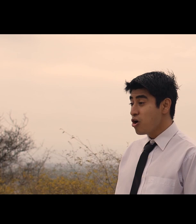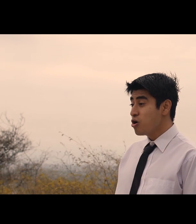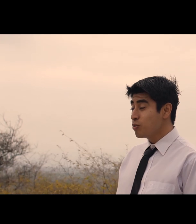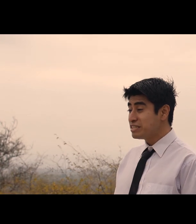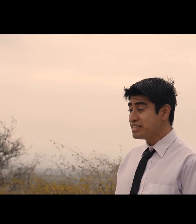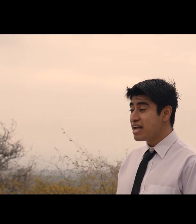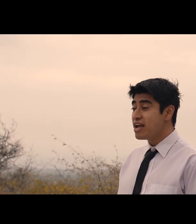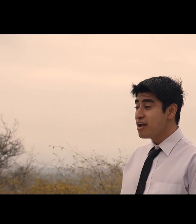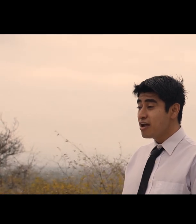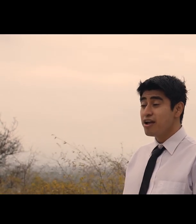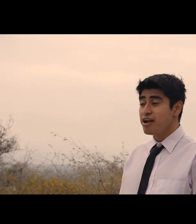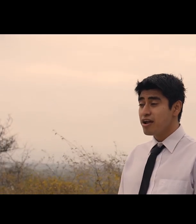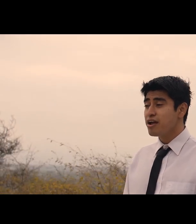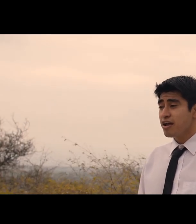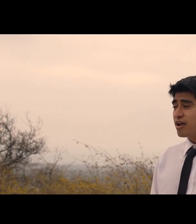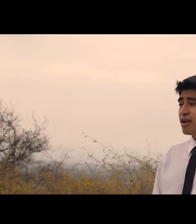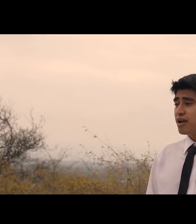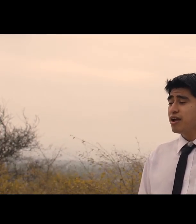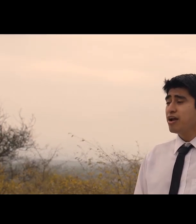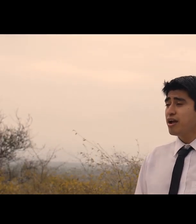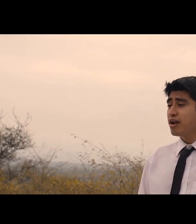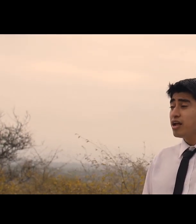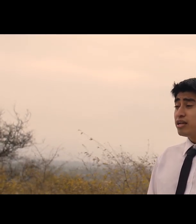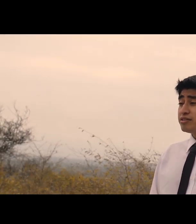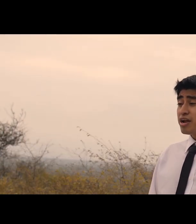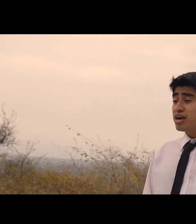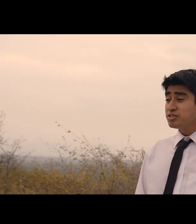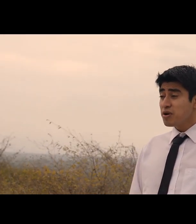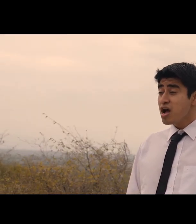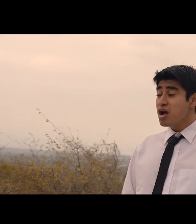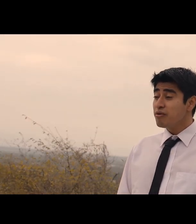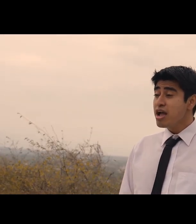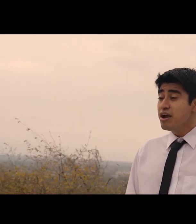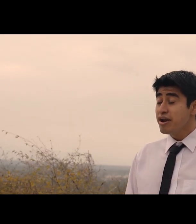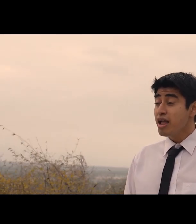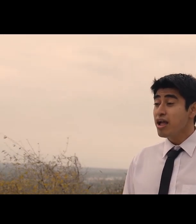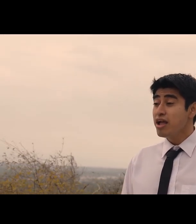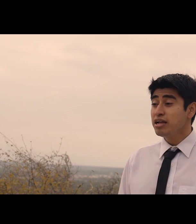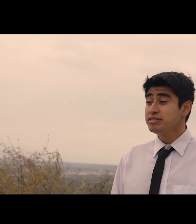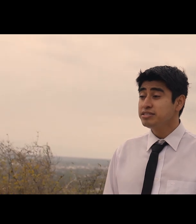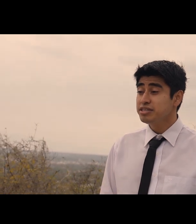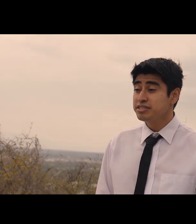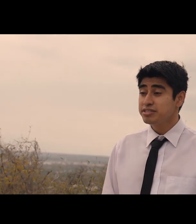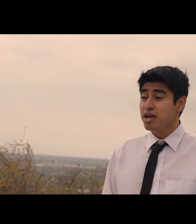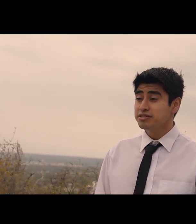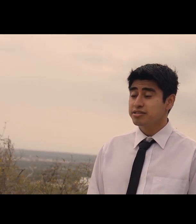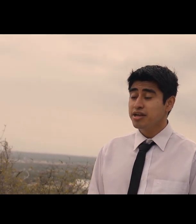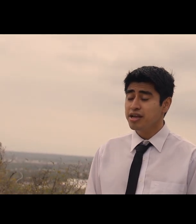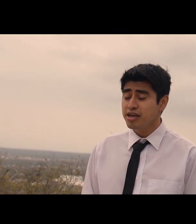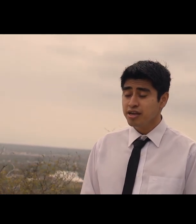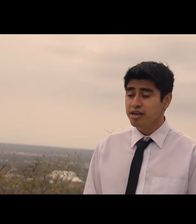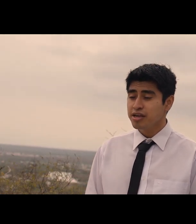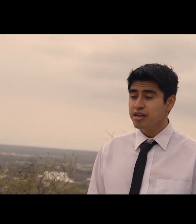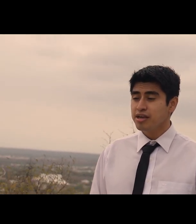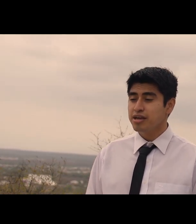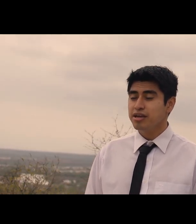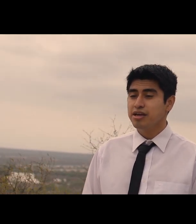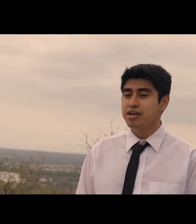y sobre eso es para mí de 2000